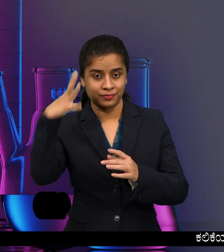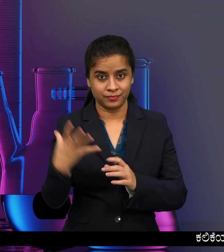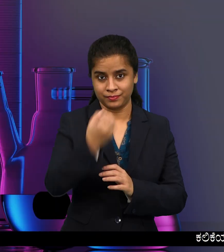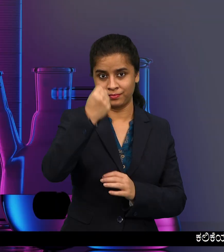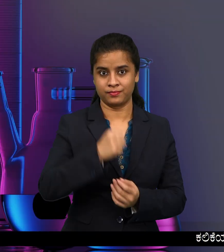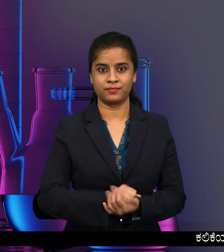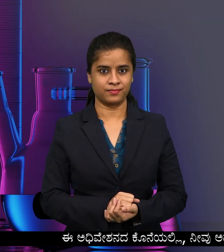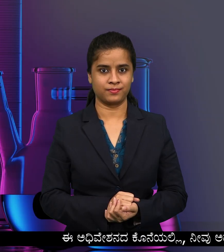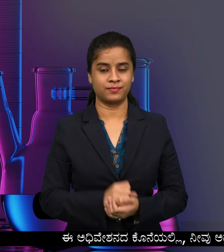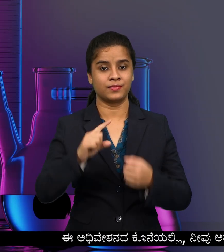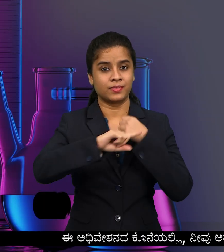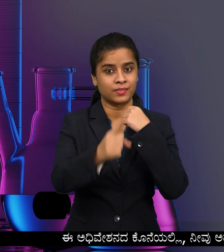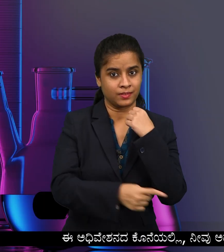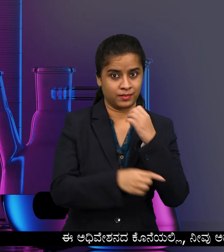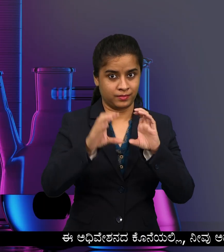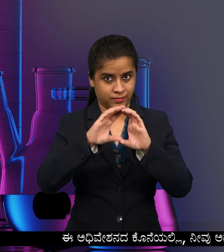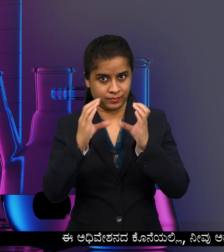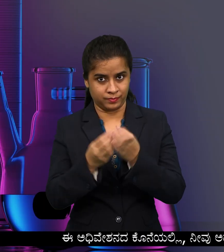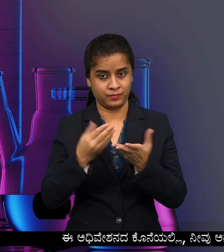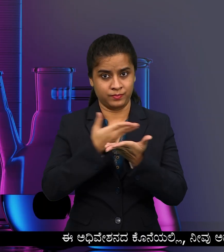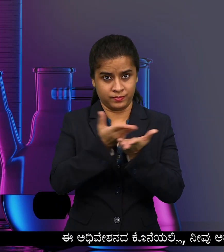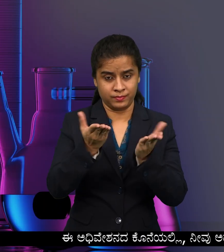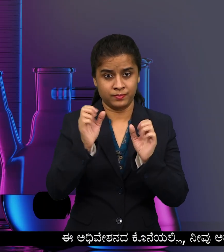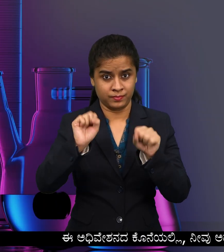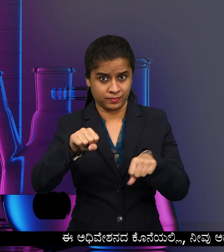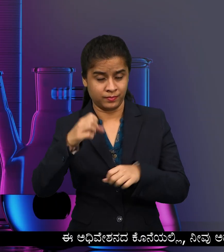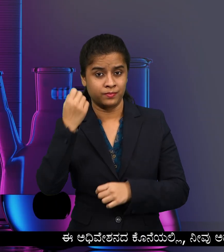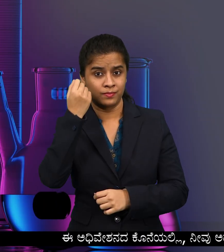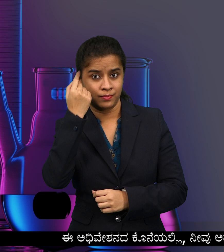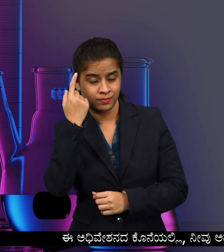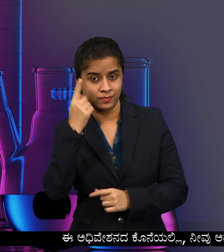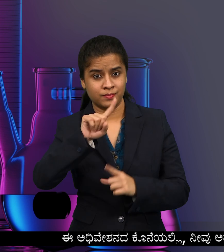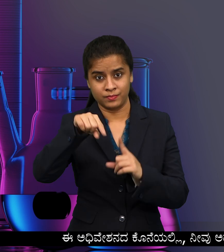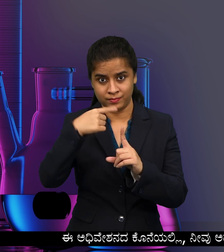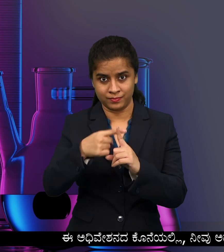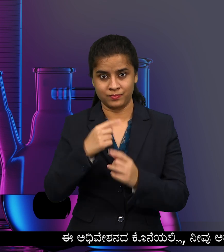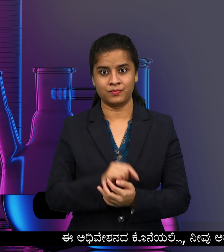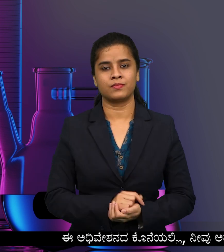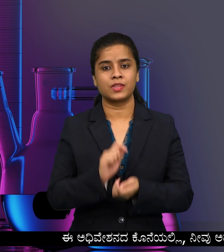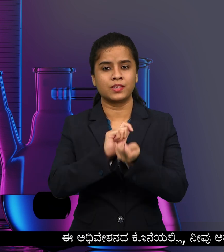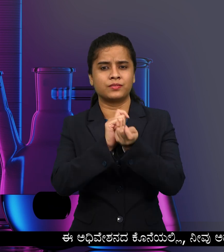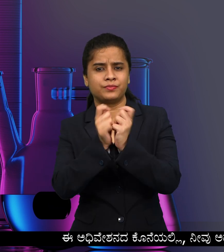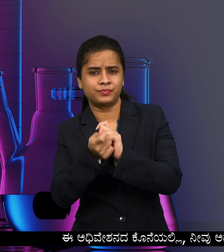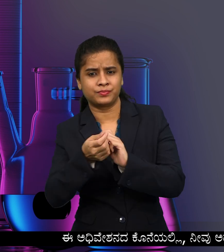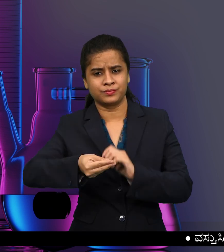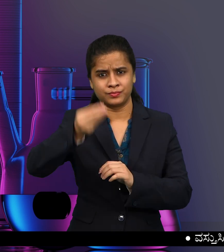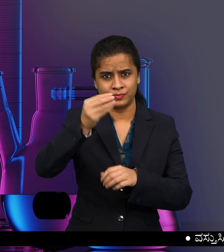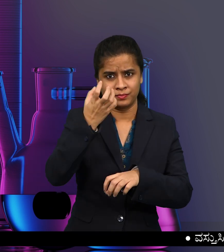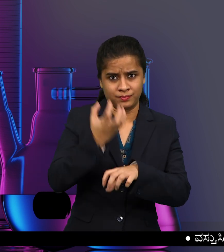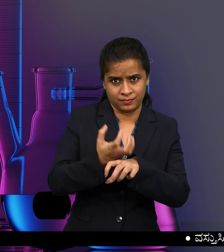ಕಲಿಕೆಯ ಫಲಿತಾಂಶಗಳು. ಈ ಅಧಿವೇಶನದ ಕೊನೆಯಲ್ಲಿ ನೀವು ಅದರ ಬಗ್ಗೆ ಅರ್ಥ ಮಾಡಿಕೊಳ್ಳಲು